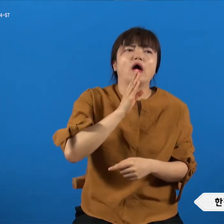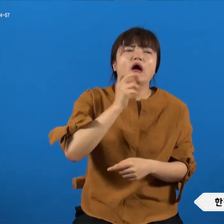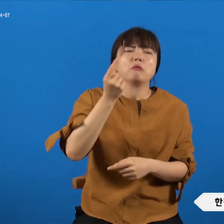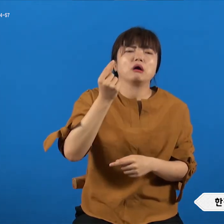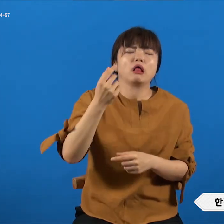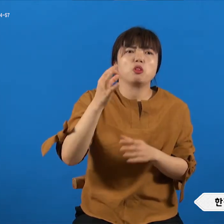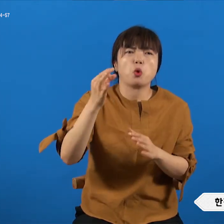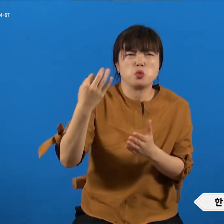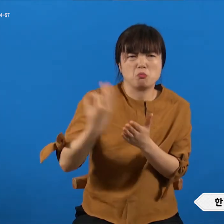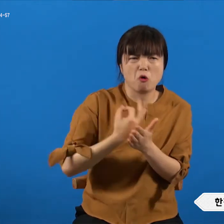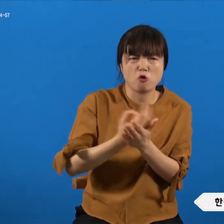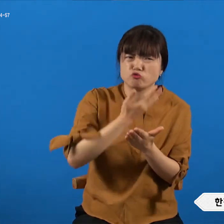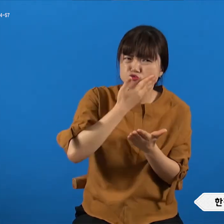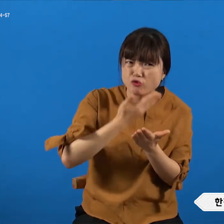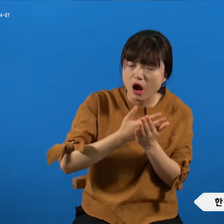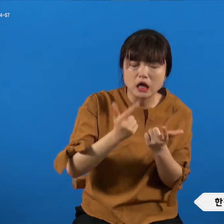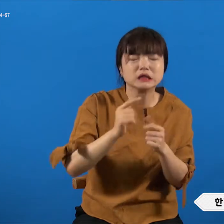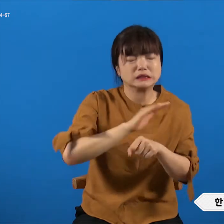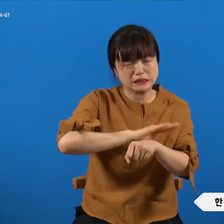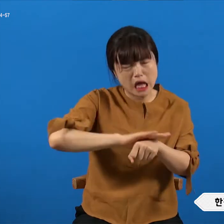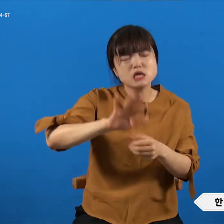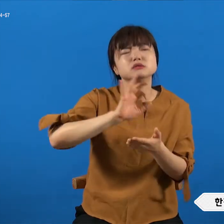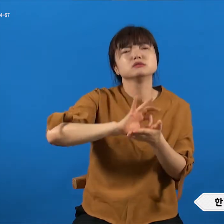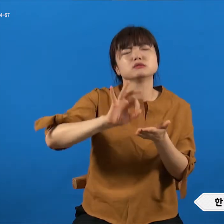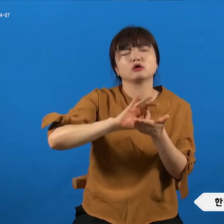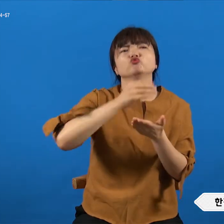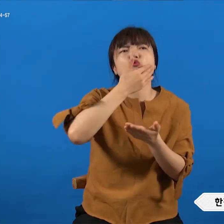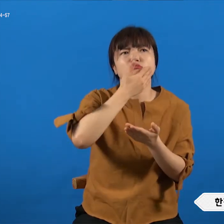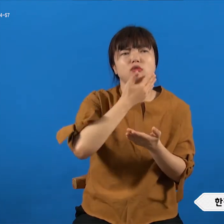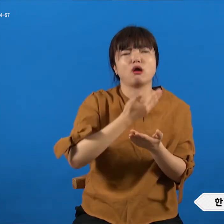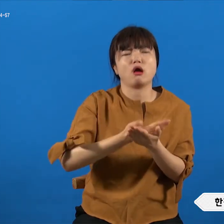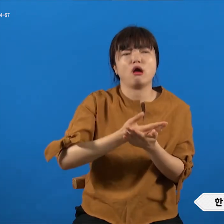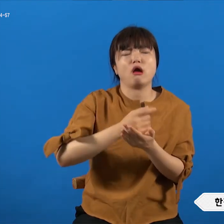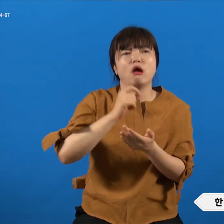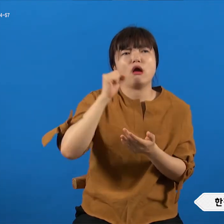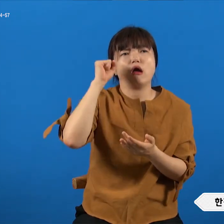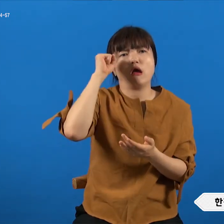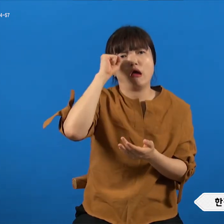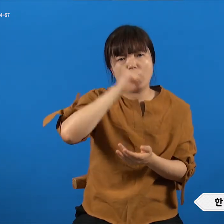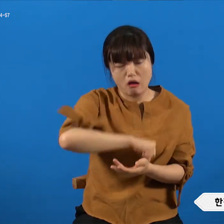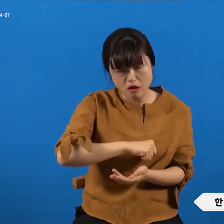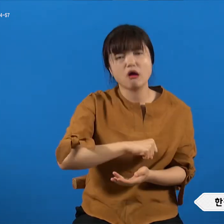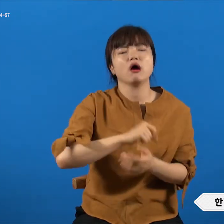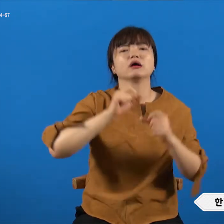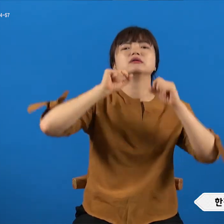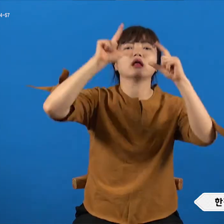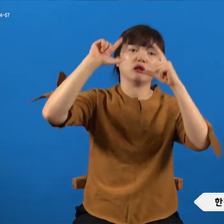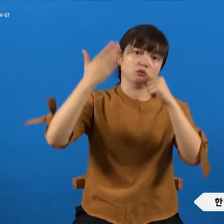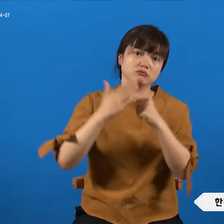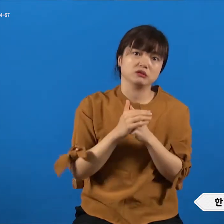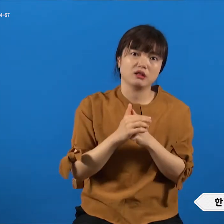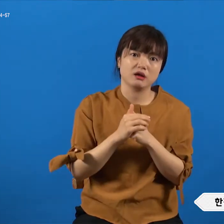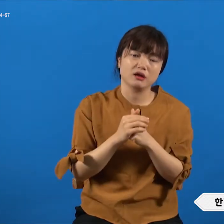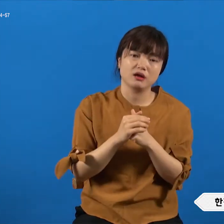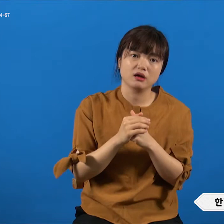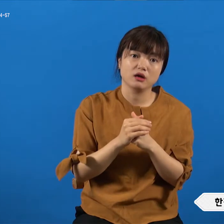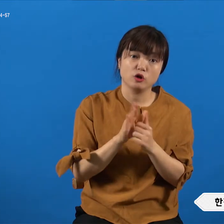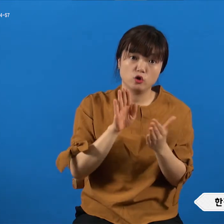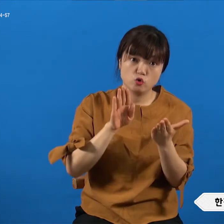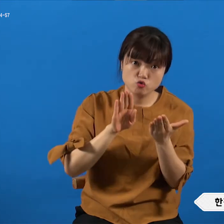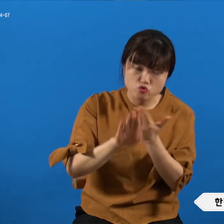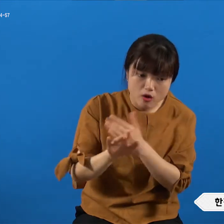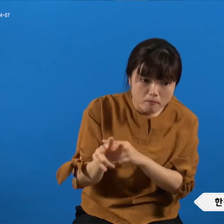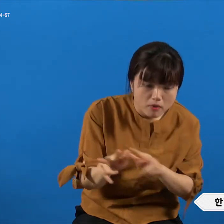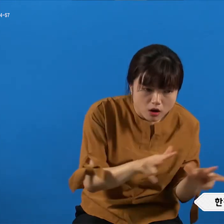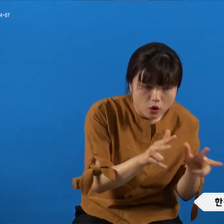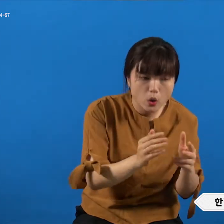버는 것이 중요한 것이 아니라 잘 쓰는 것이 중요하다는 것을 그가 깨달았습니다. 그래서